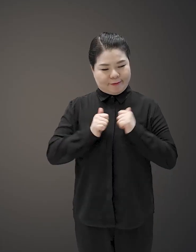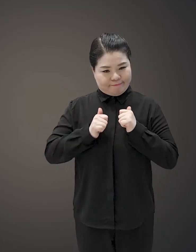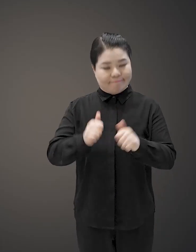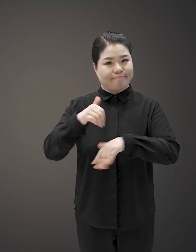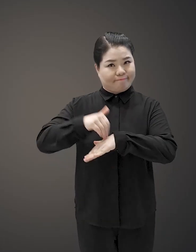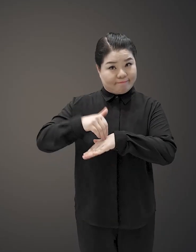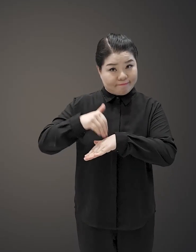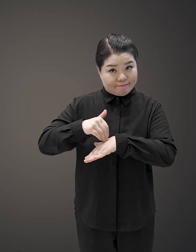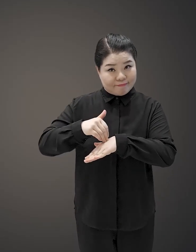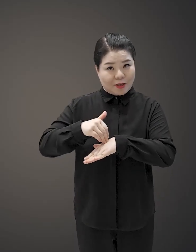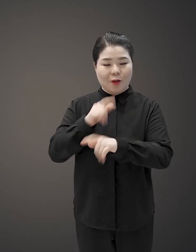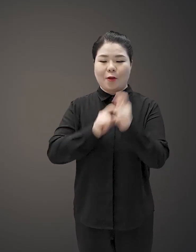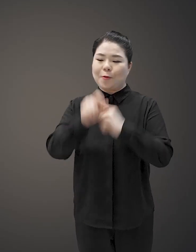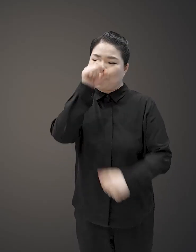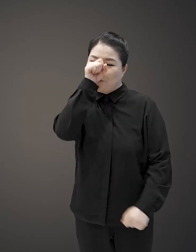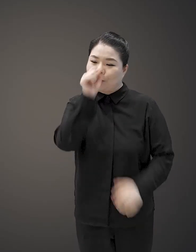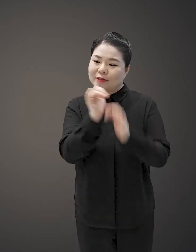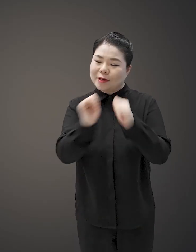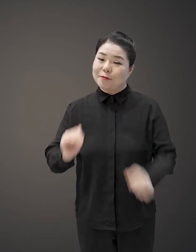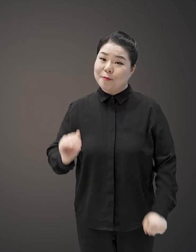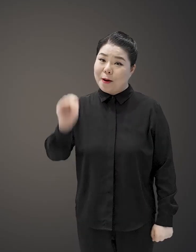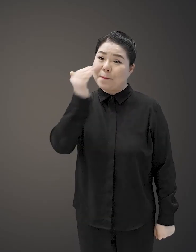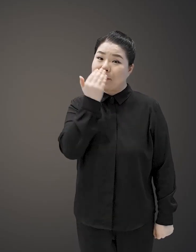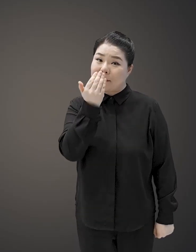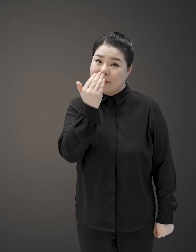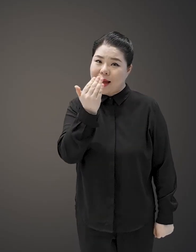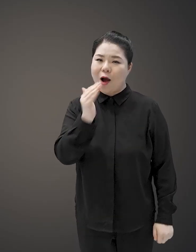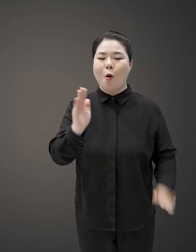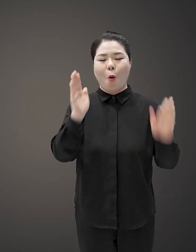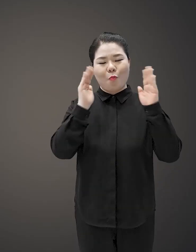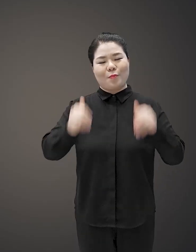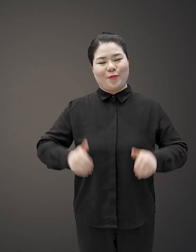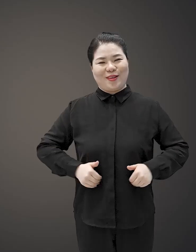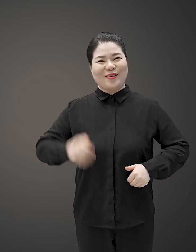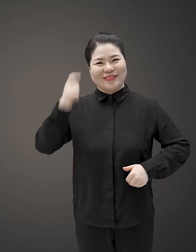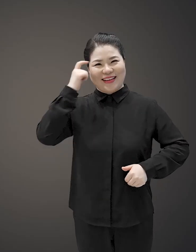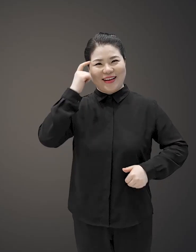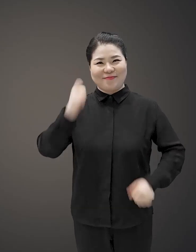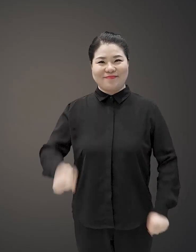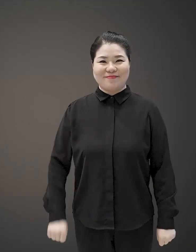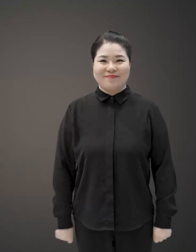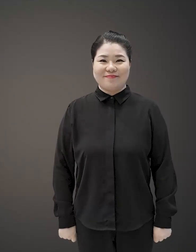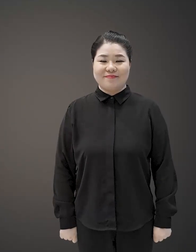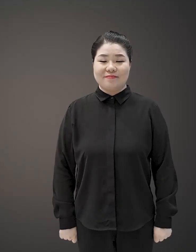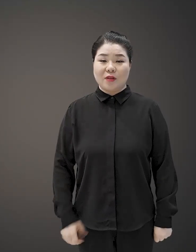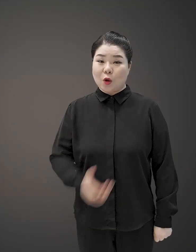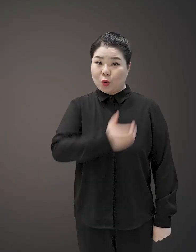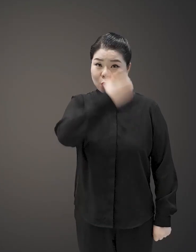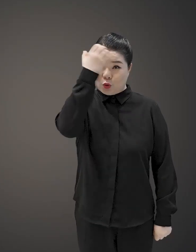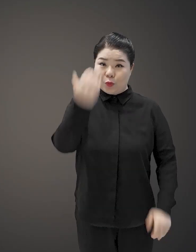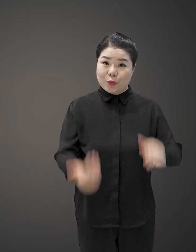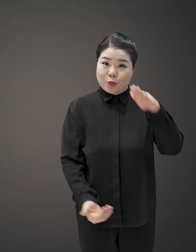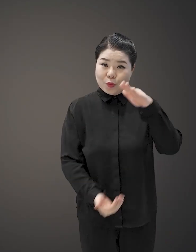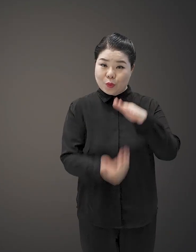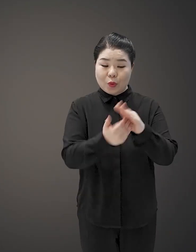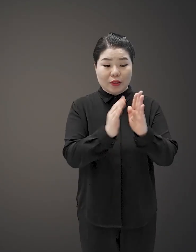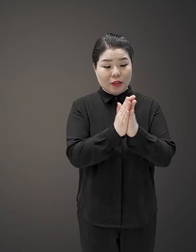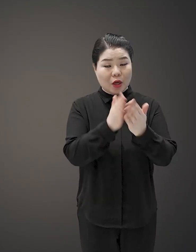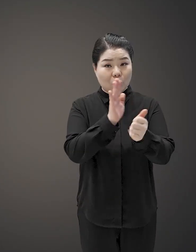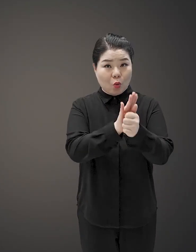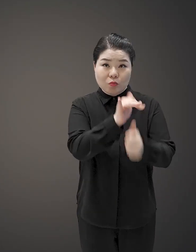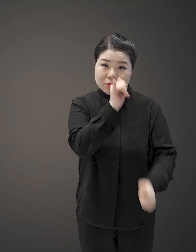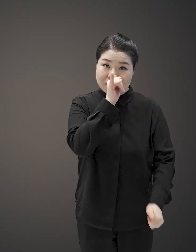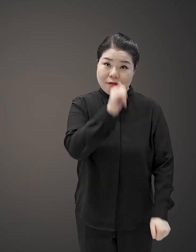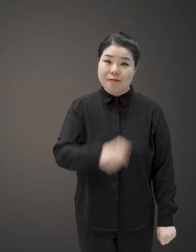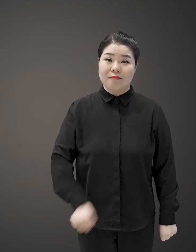갈고 닦으면서 더 나은 사람으로 성장할 수 있기 때문에 공부를 해야 한다고 생각해요. 질문 9. 꿈을 이루기 위해 이 책이